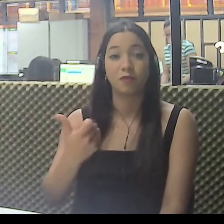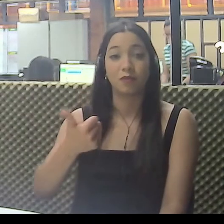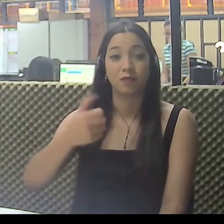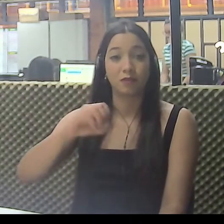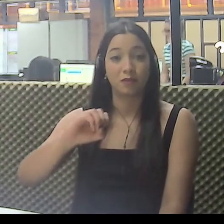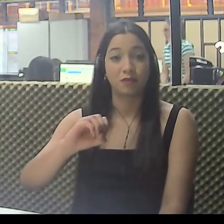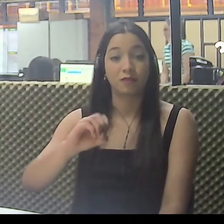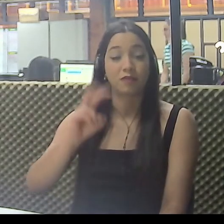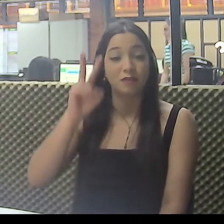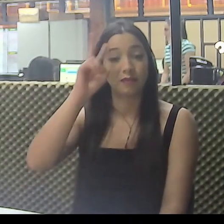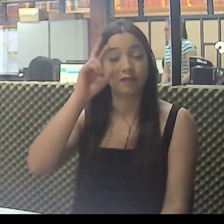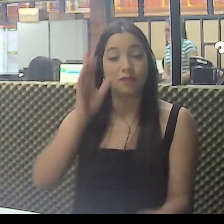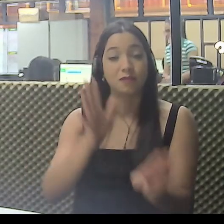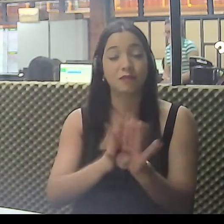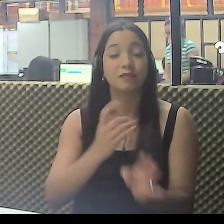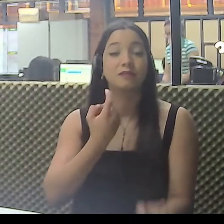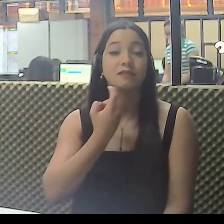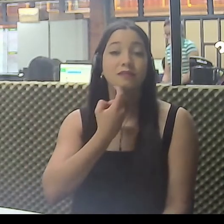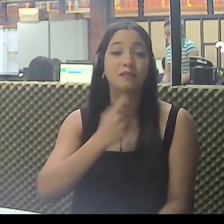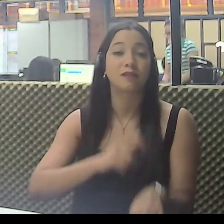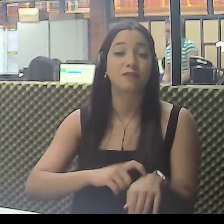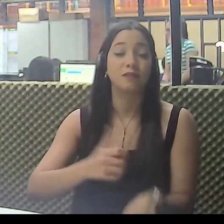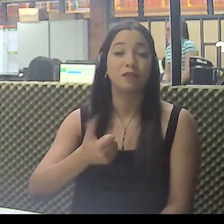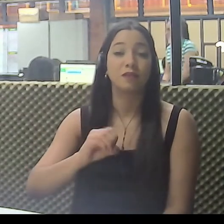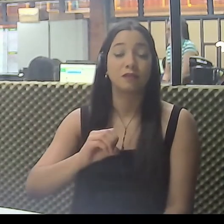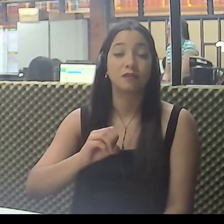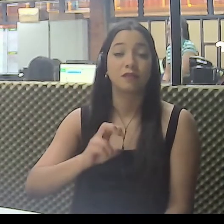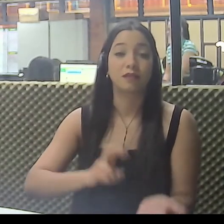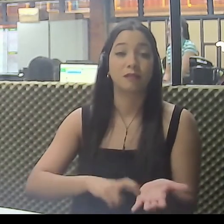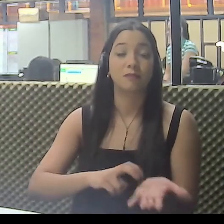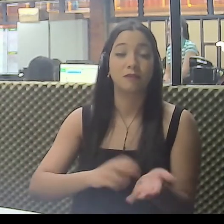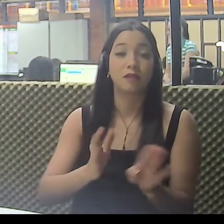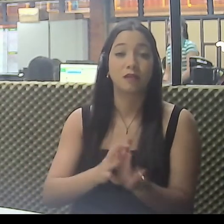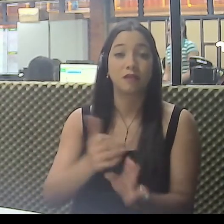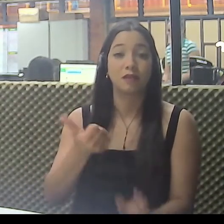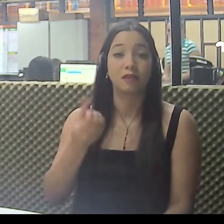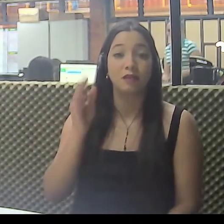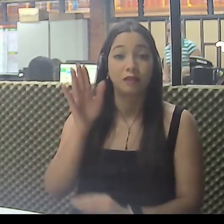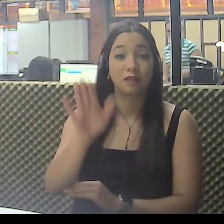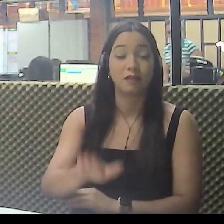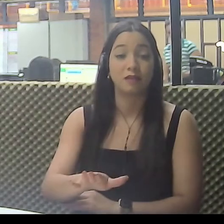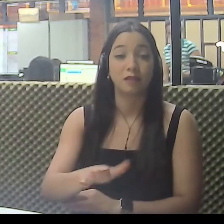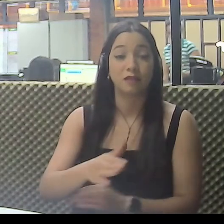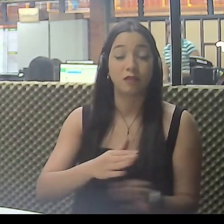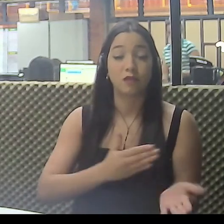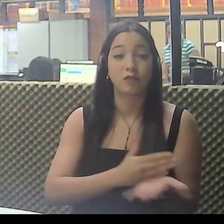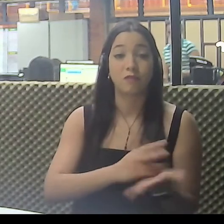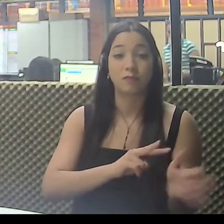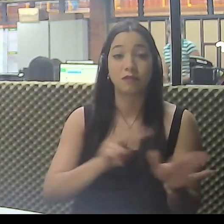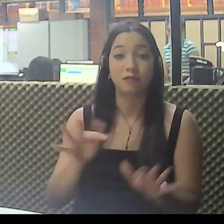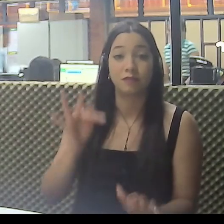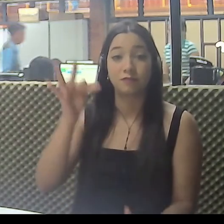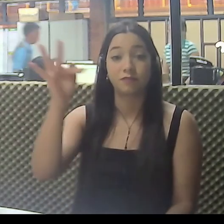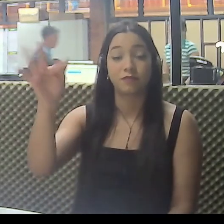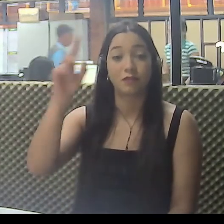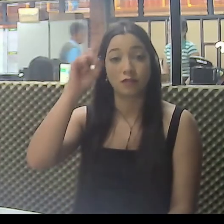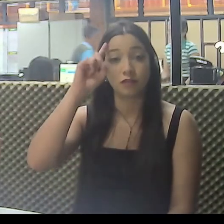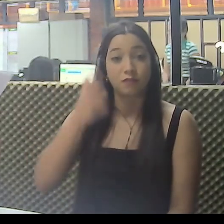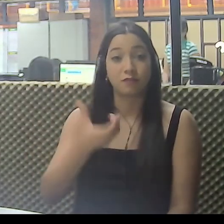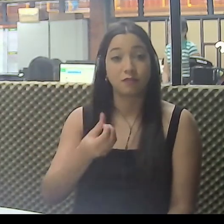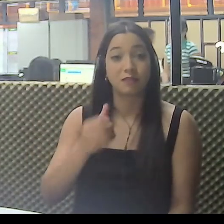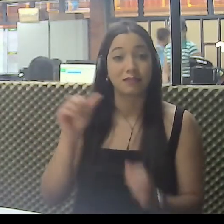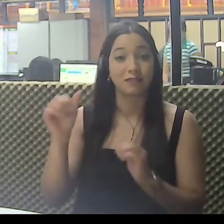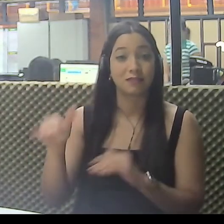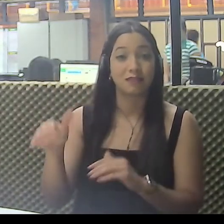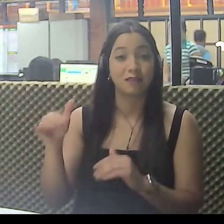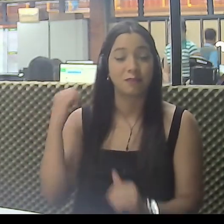98400 8110, de segunda a sexta-feira, das 10 da manhã, repetindo às 4 da tarde, a partir da próxima semana, dia 26 de setembro.